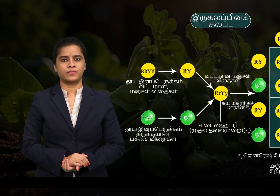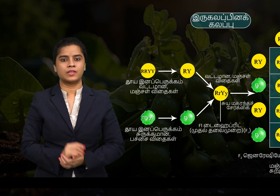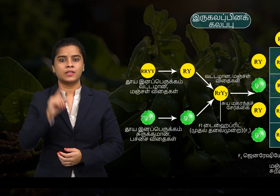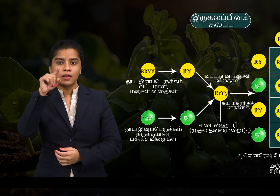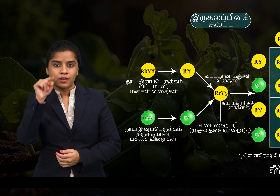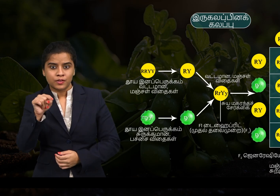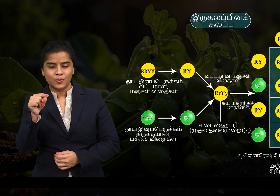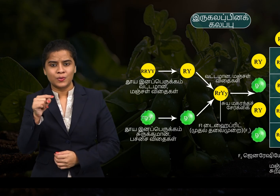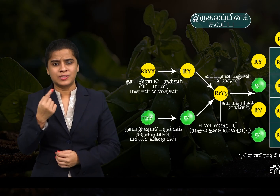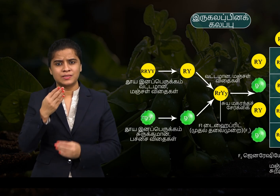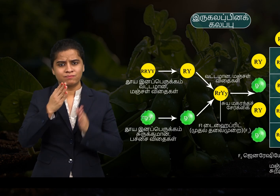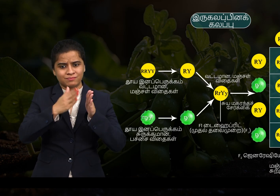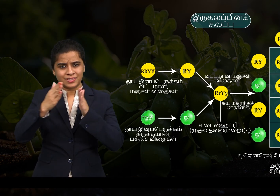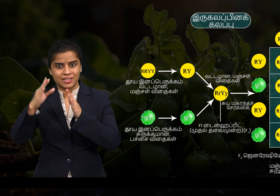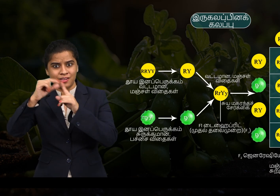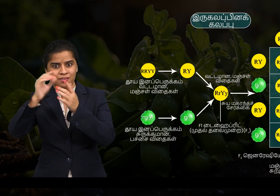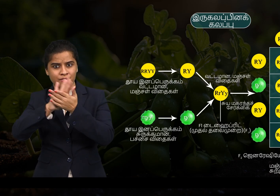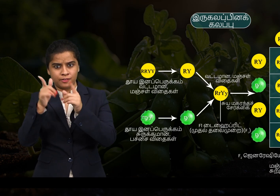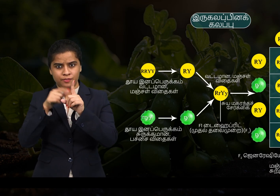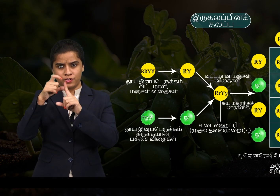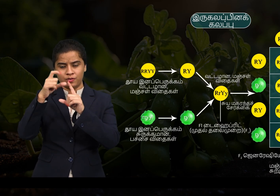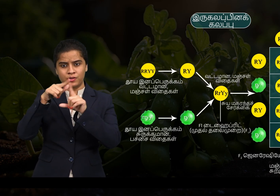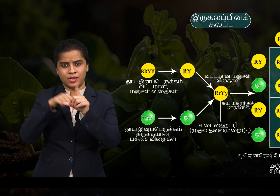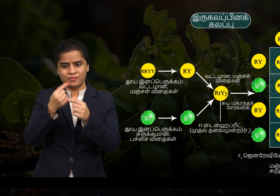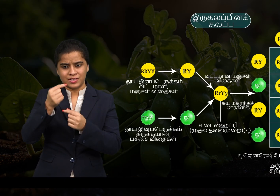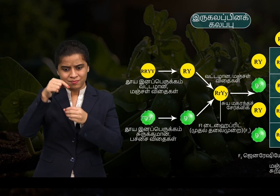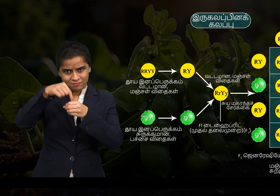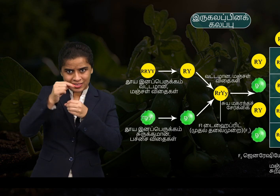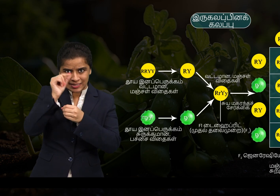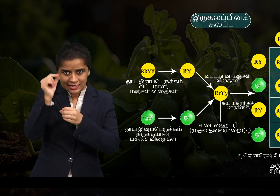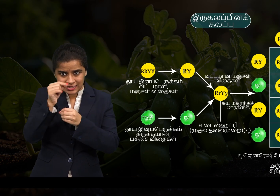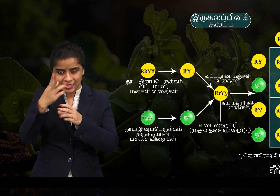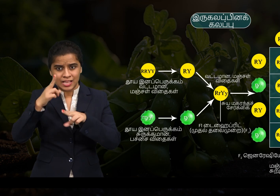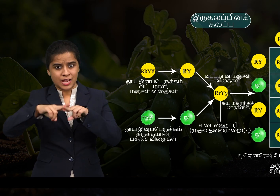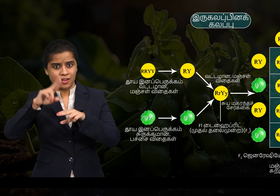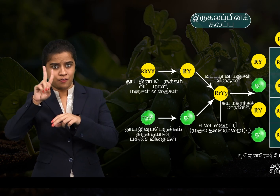F2 தலைமுறையில் விதைகளின் ஒவ்வொரு தோற்ற அமைப்பு விகிதம்